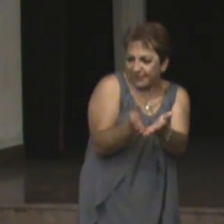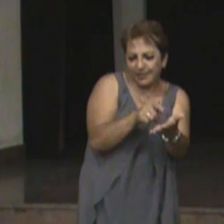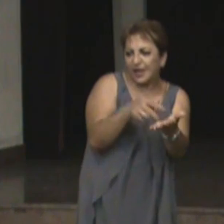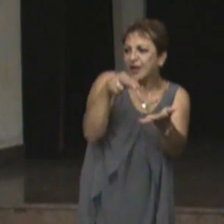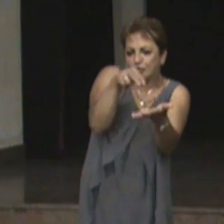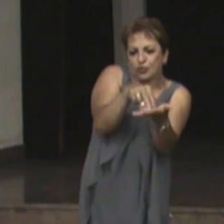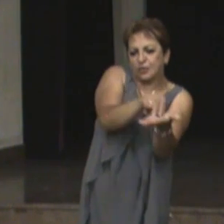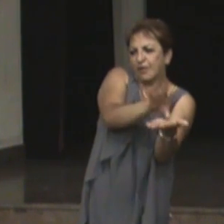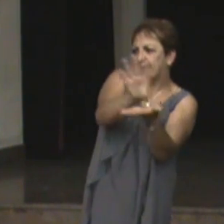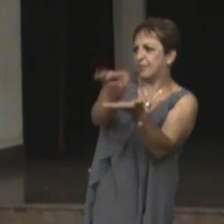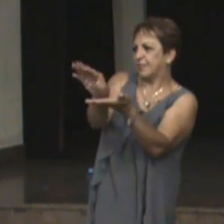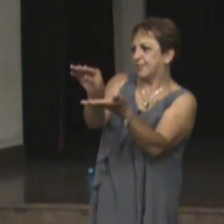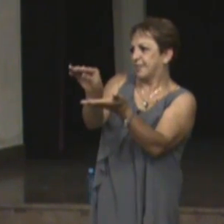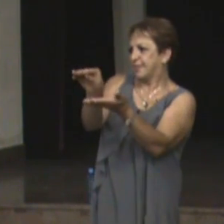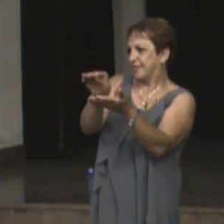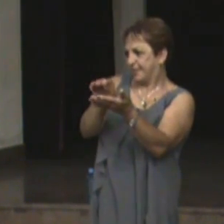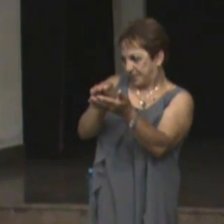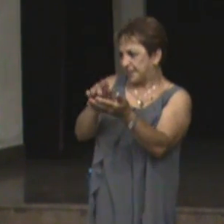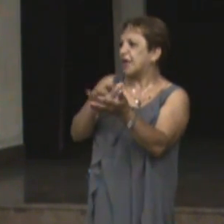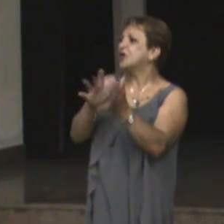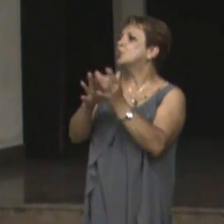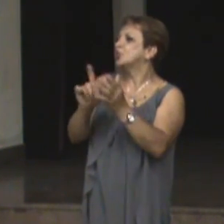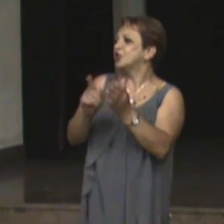խոսեց։ Նախ սա հարմար էր,